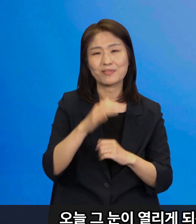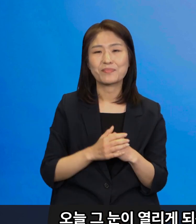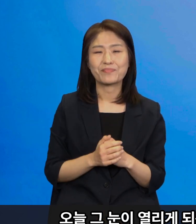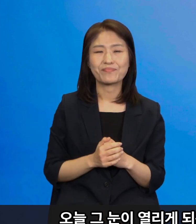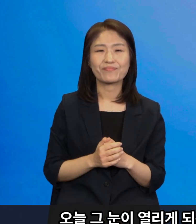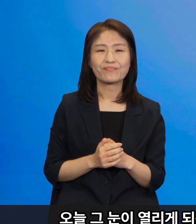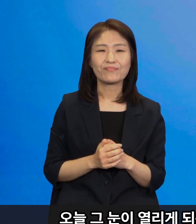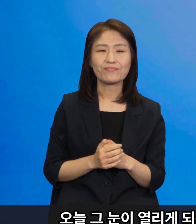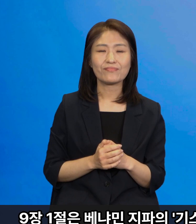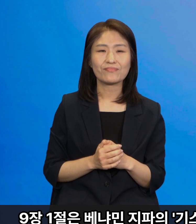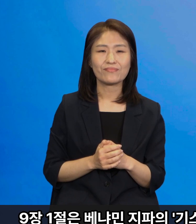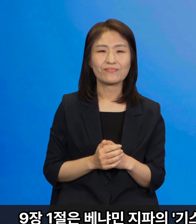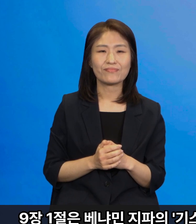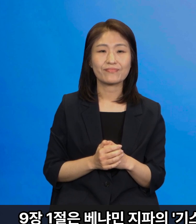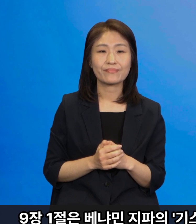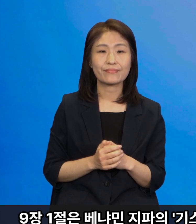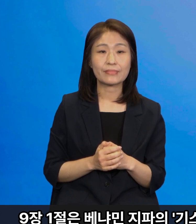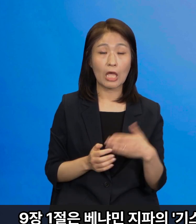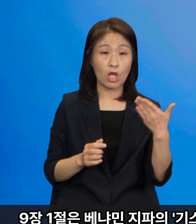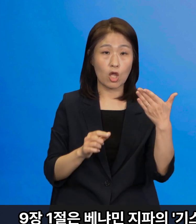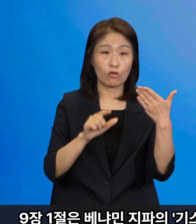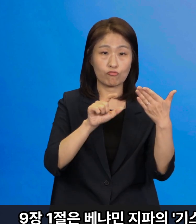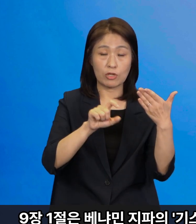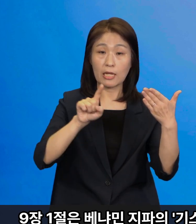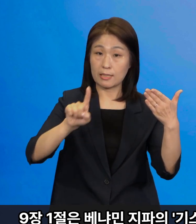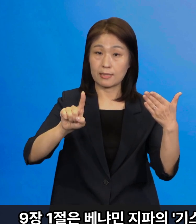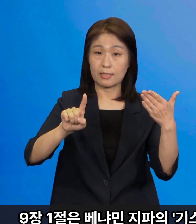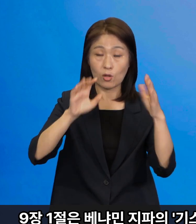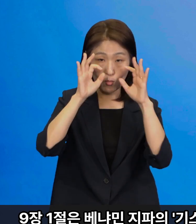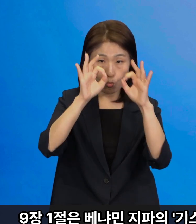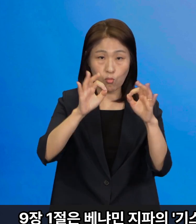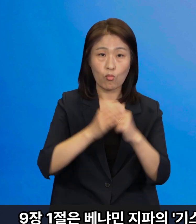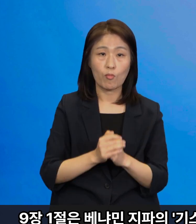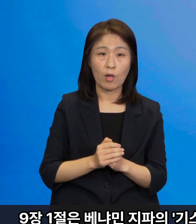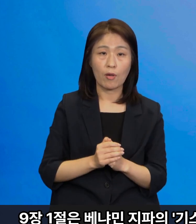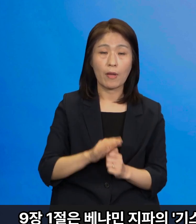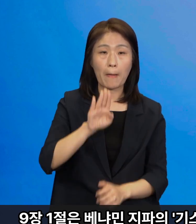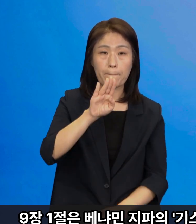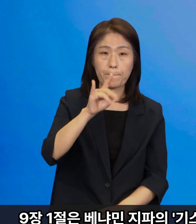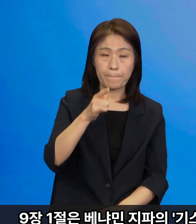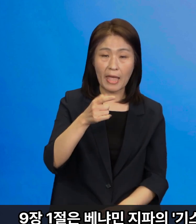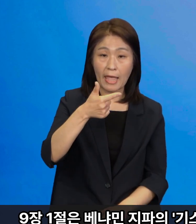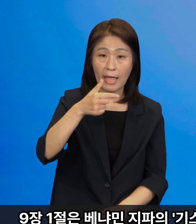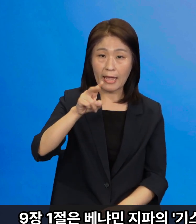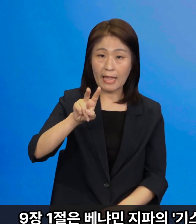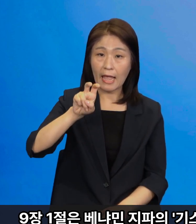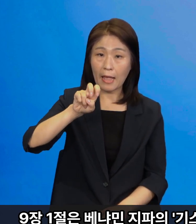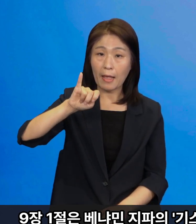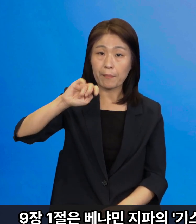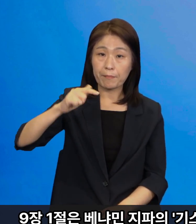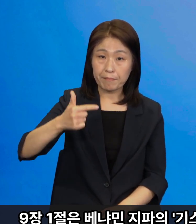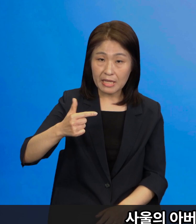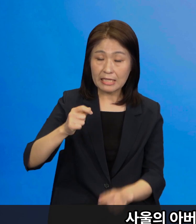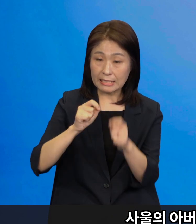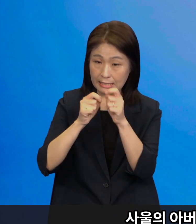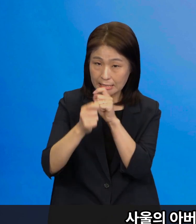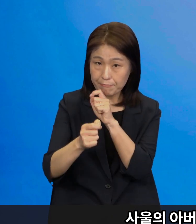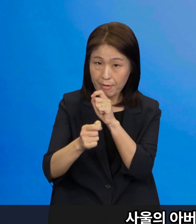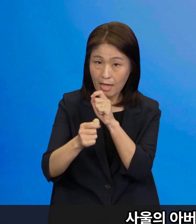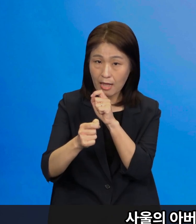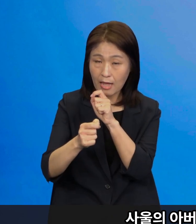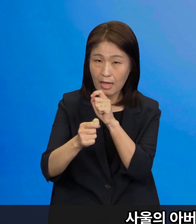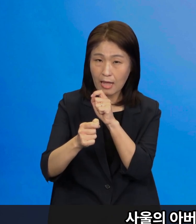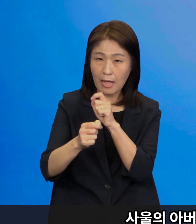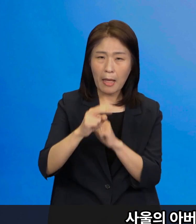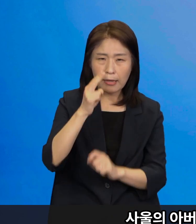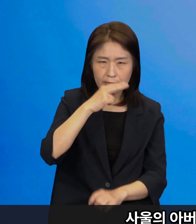되시기를 축복합니다. 자, 9장 1절은 베냐민 지파의 기스라고 하는 사람을 소개하면서 시작합니다. 사울의